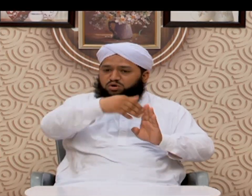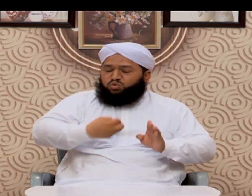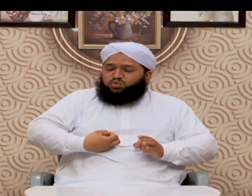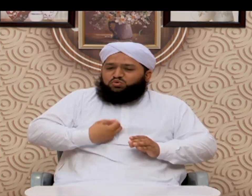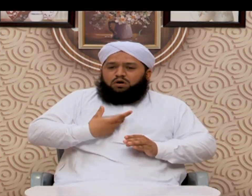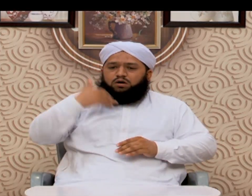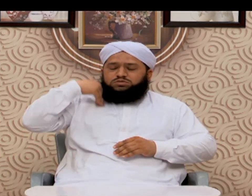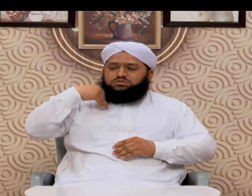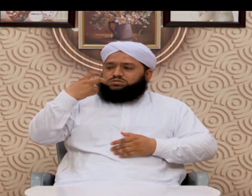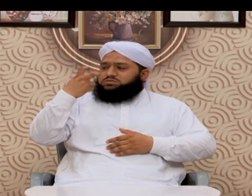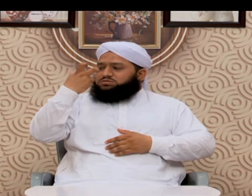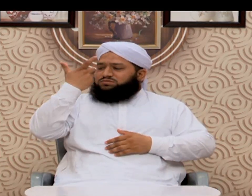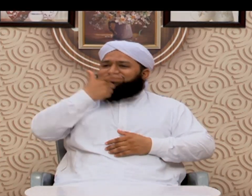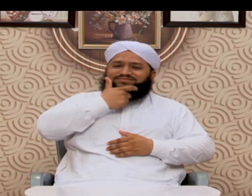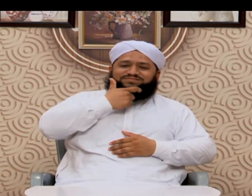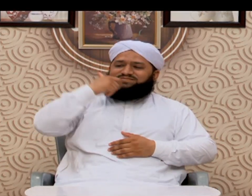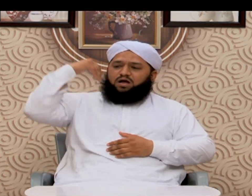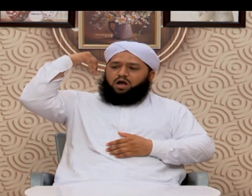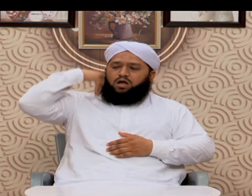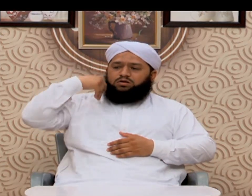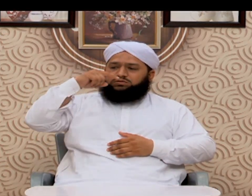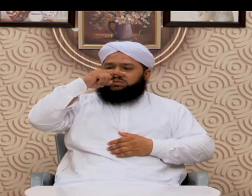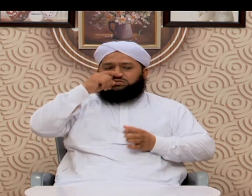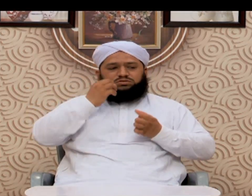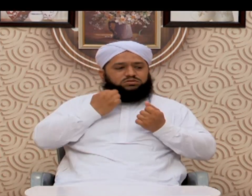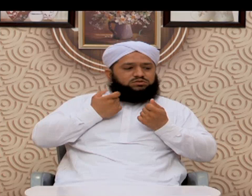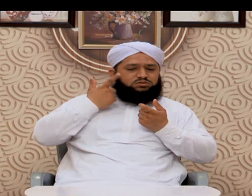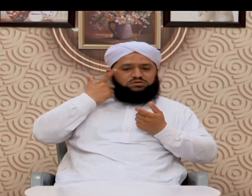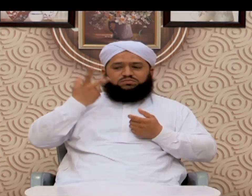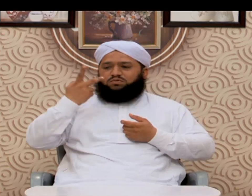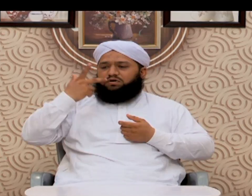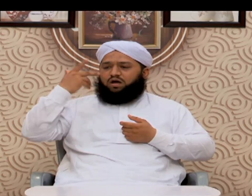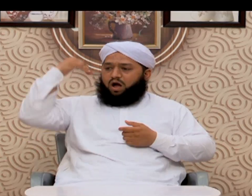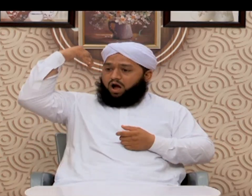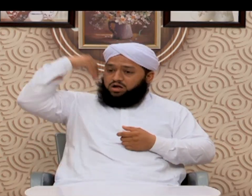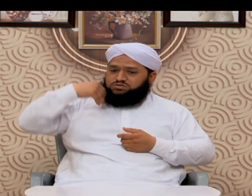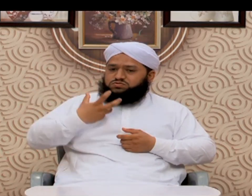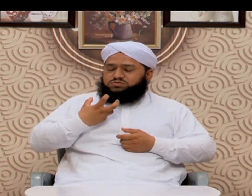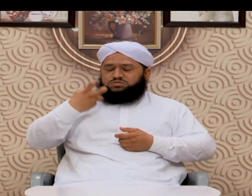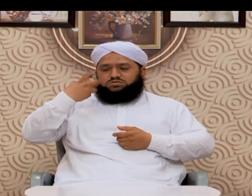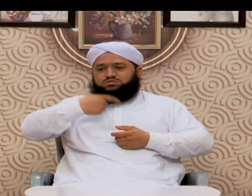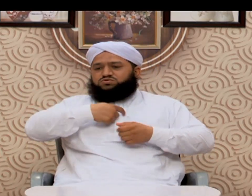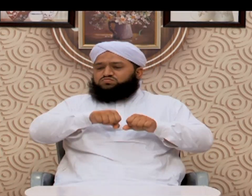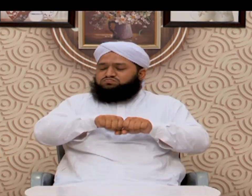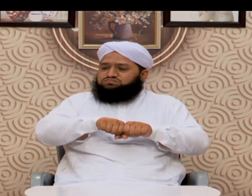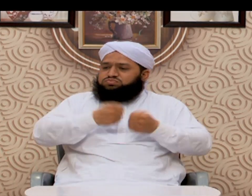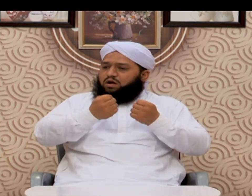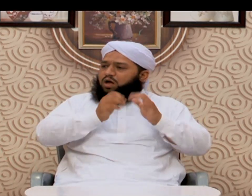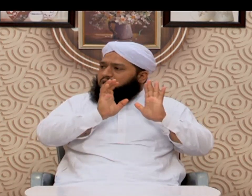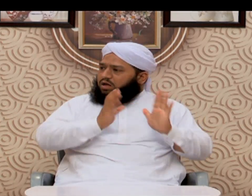بیچارہ خوش نہیں بلکہ ہو سکتا ہے اپنی جھیپ شرم مٹانے کے لیے ہنستا ہو اور اندر ہی اندر اس کے دل کے ٹکڑے